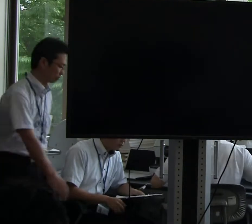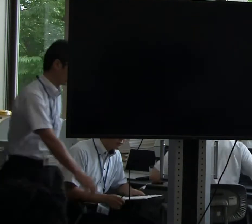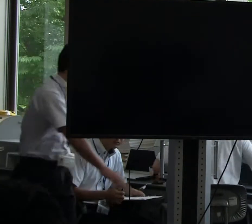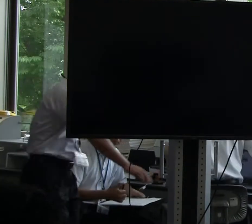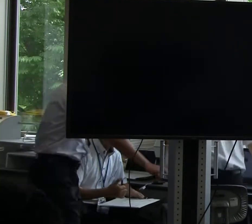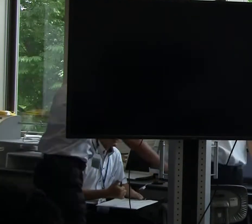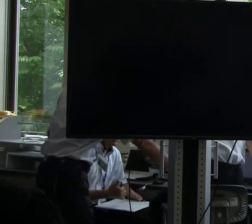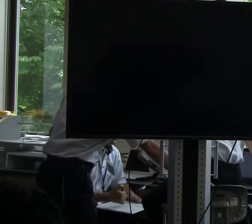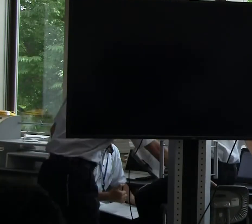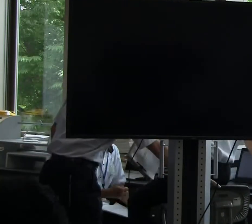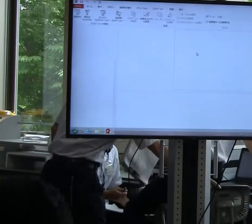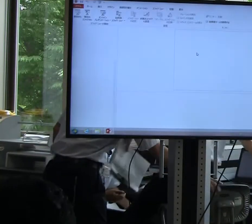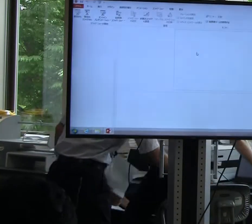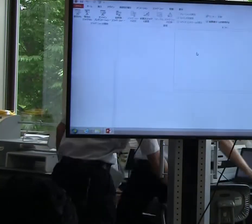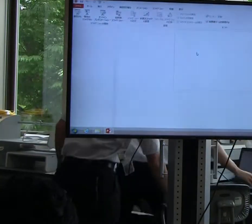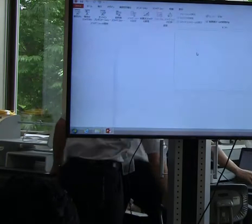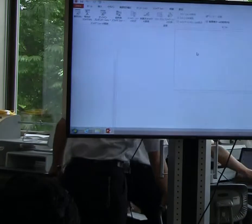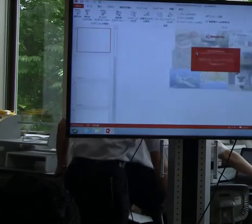次に、